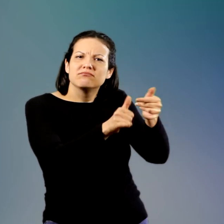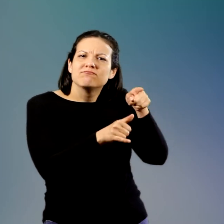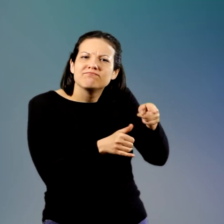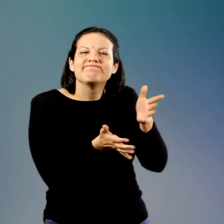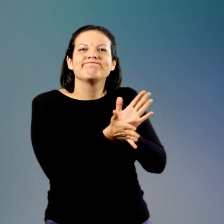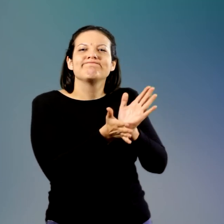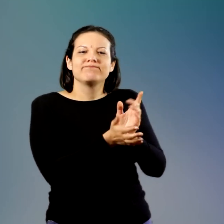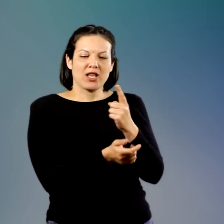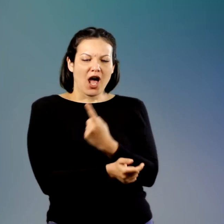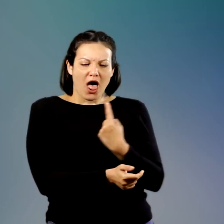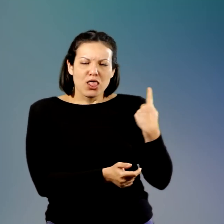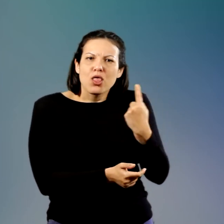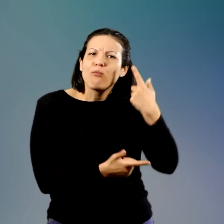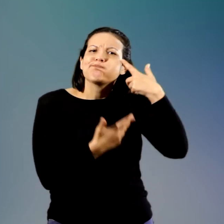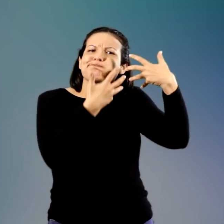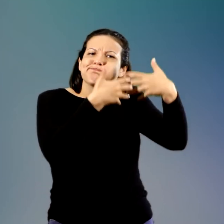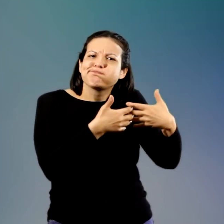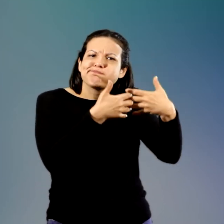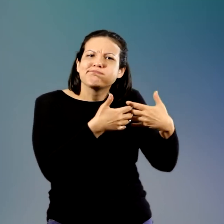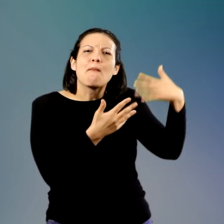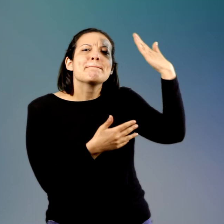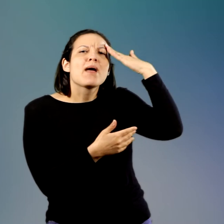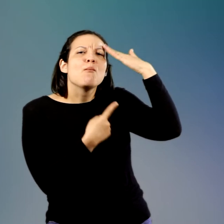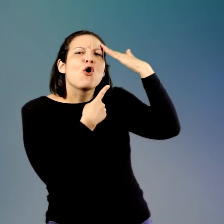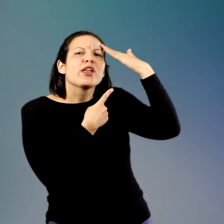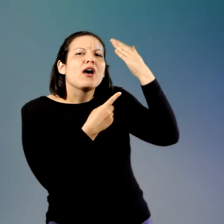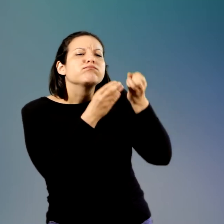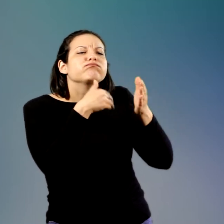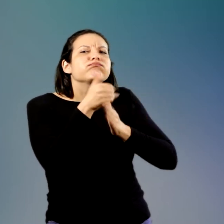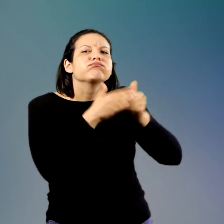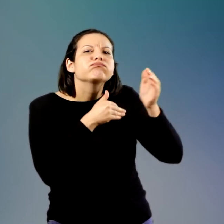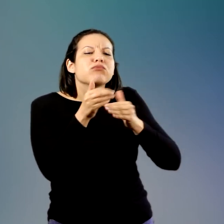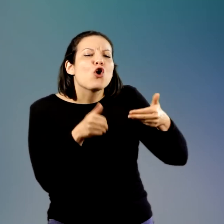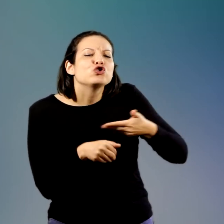reflexivo en torno a la construcción social de la memoria